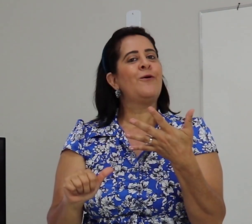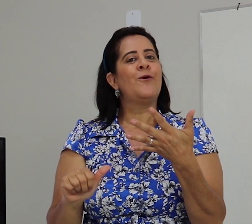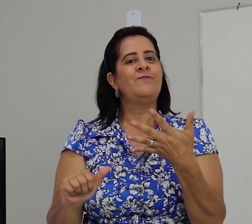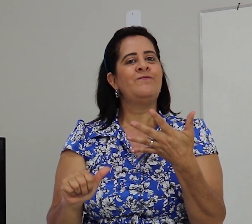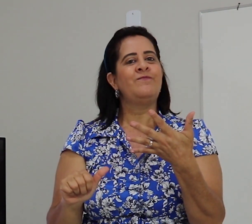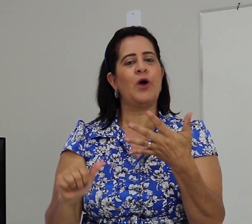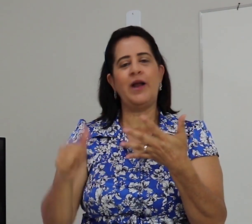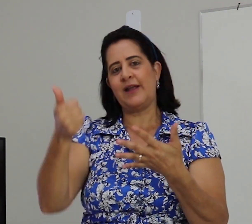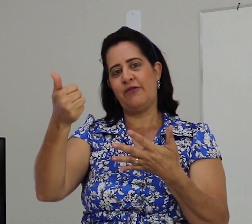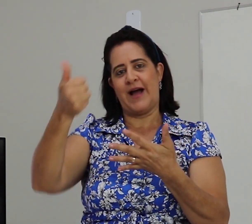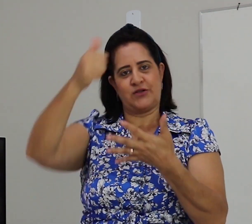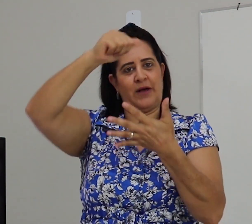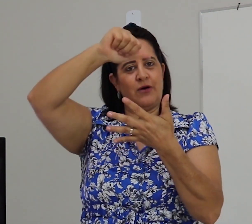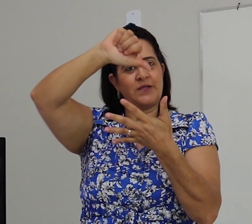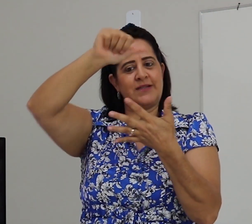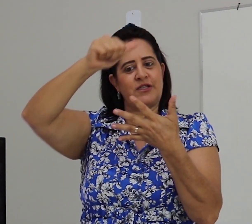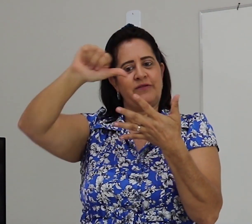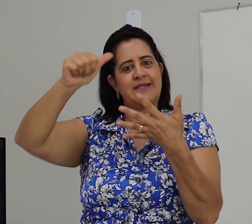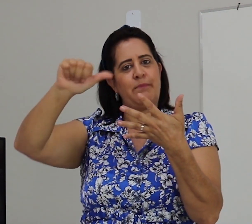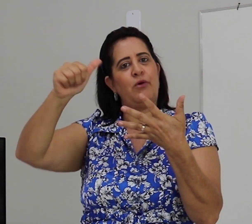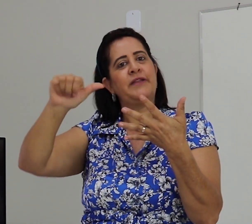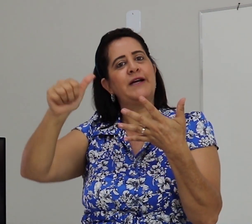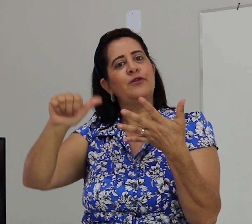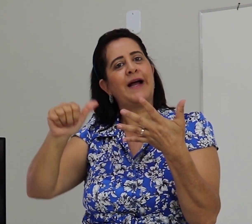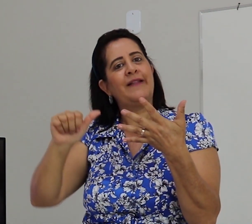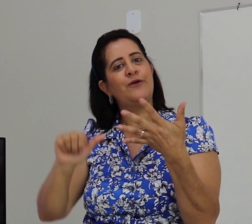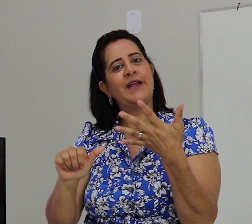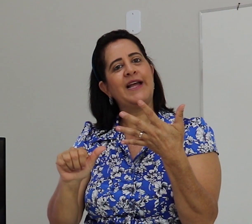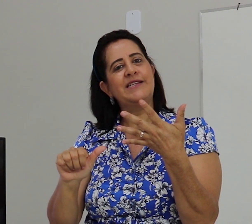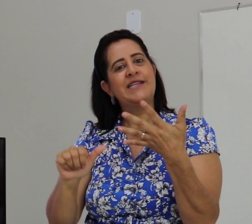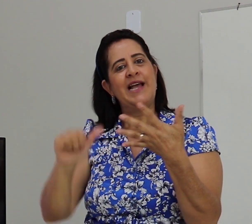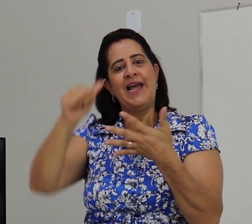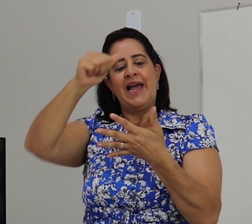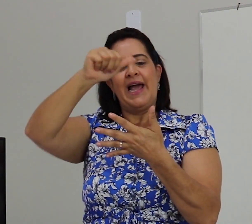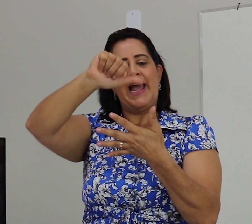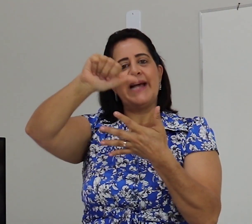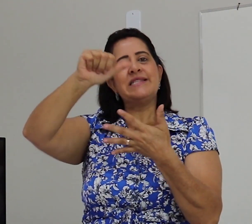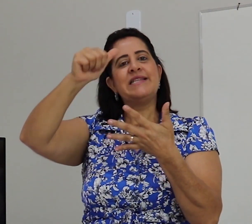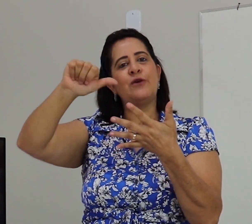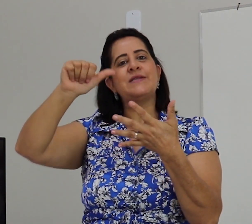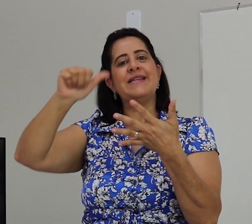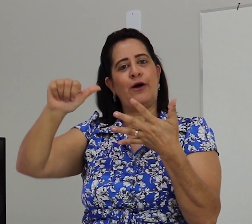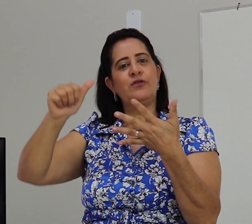5. Olha que fácil, é como se você estivesse apontando cada um deles. Esse é o sinal de